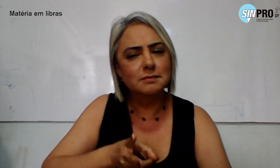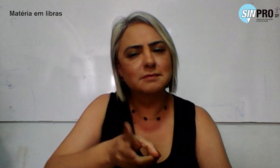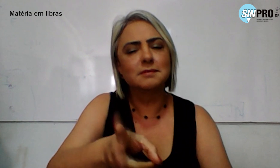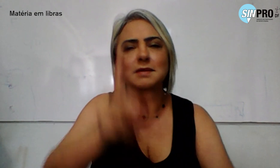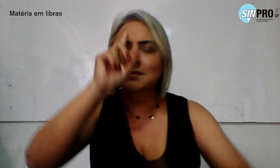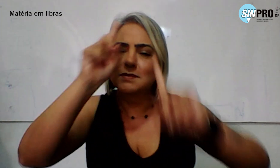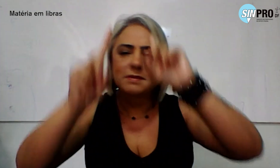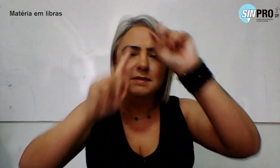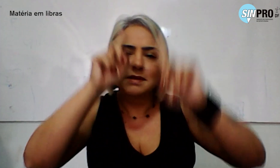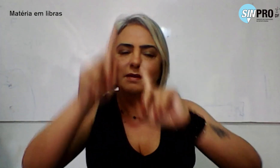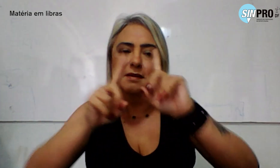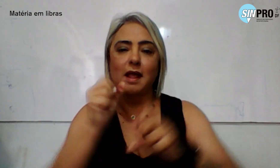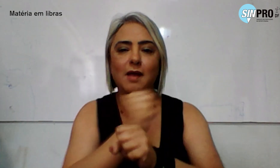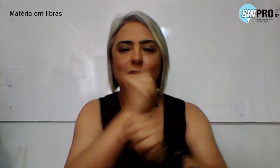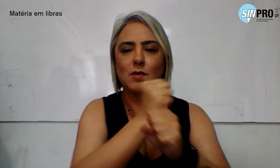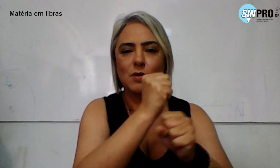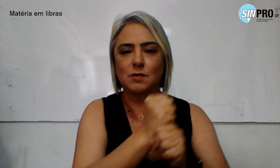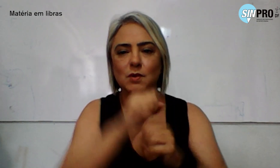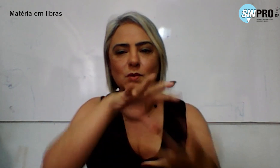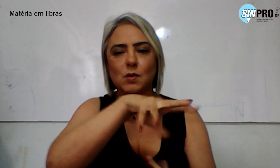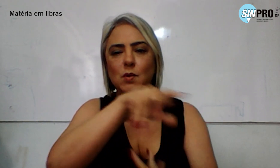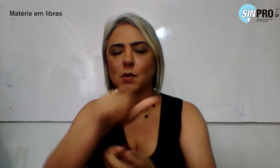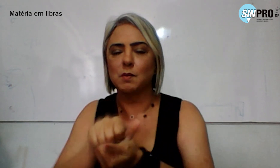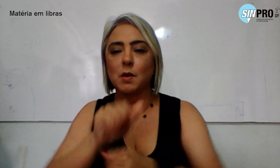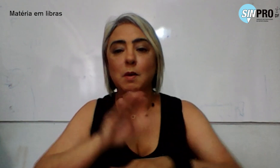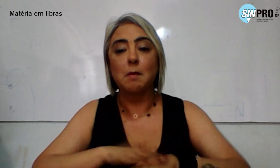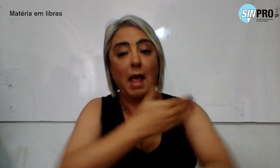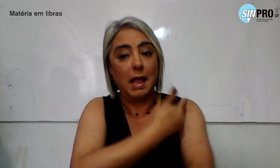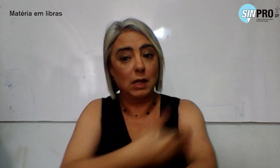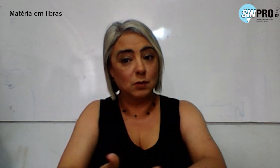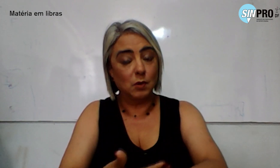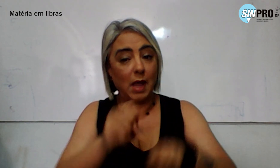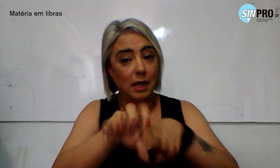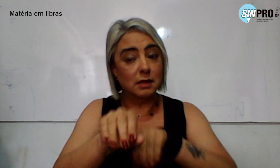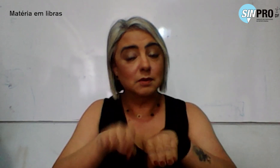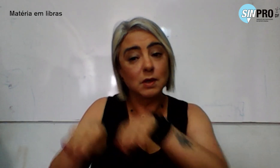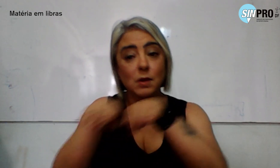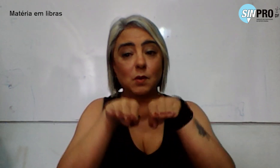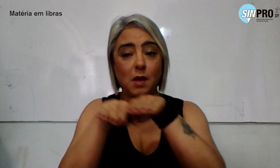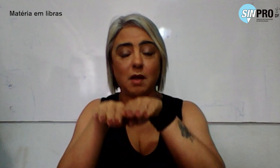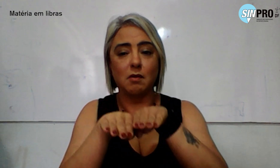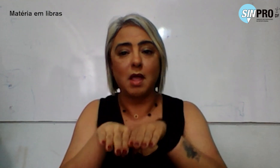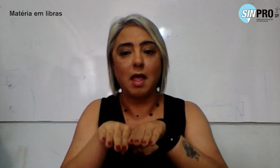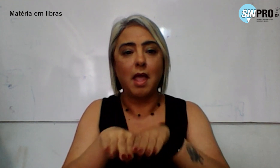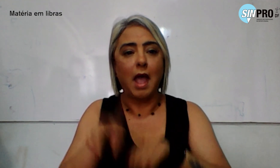ideias na construção de um mundo mais educado e igualitário. O legado de Freire